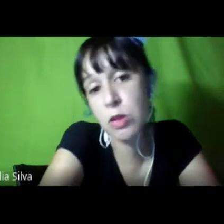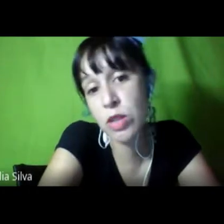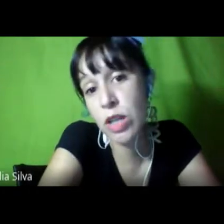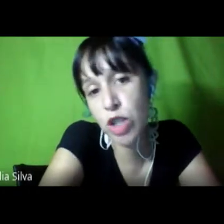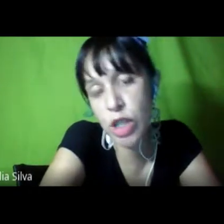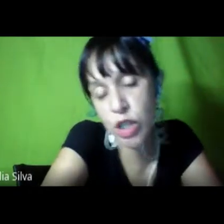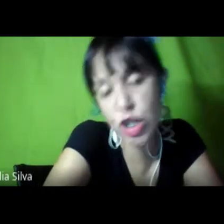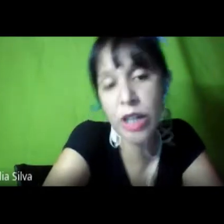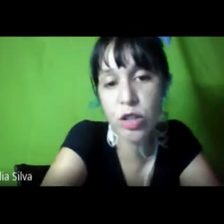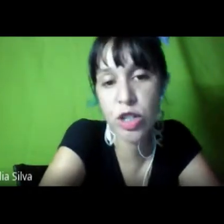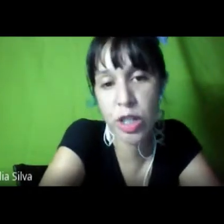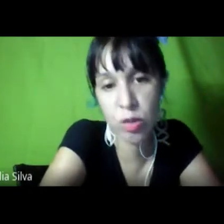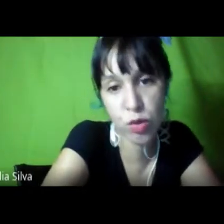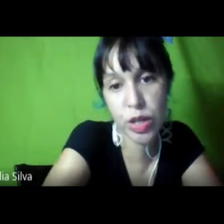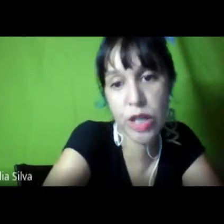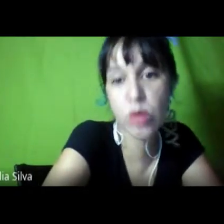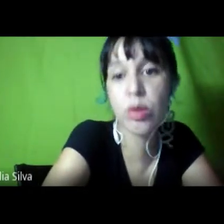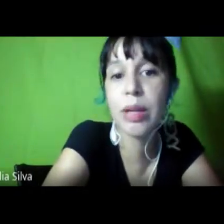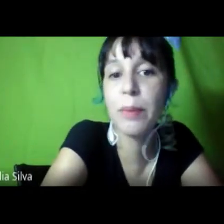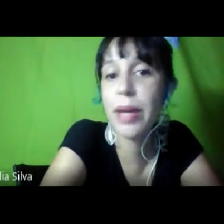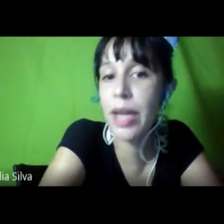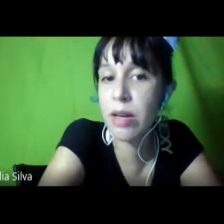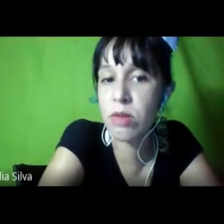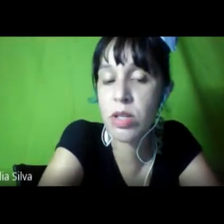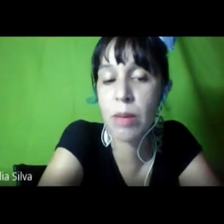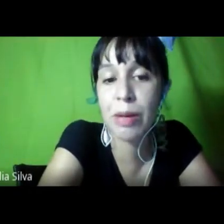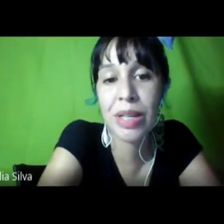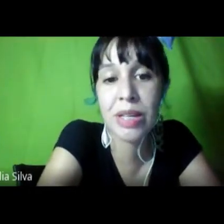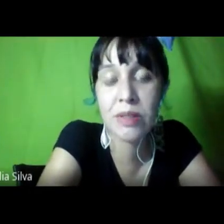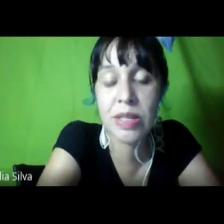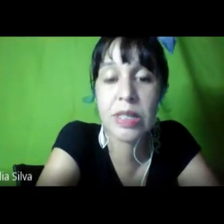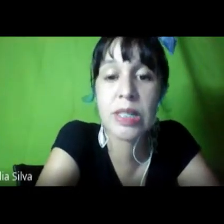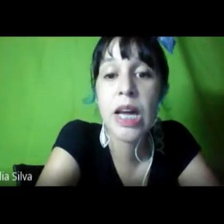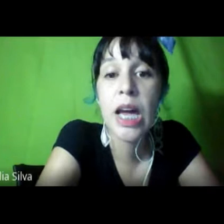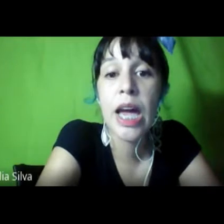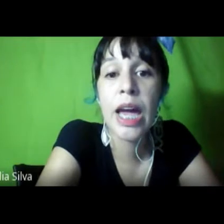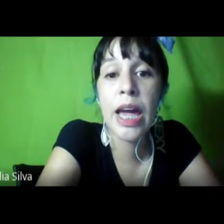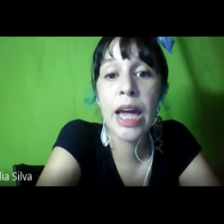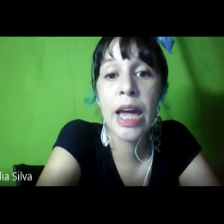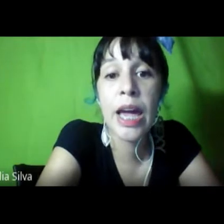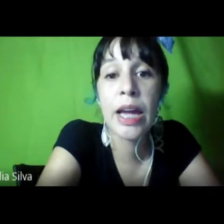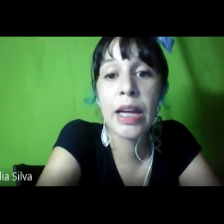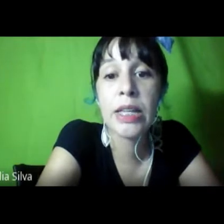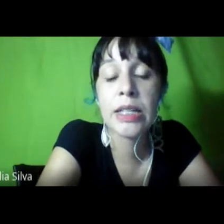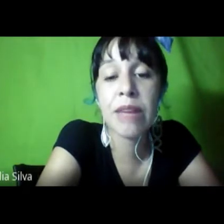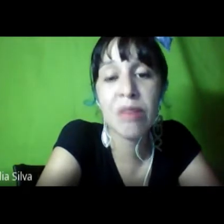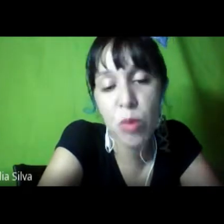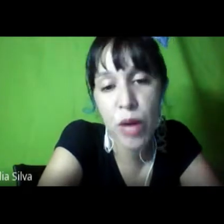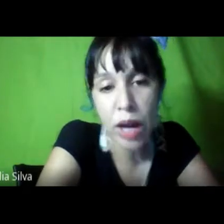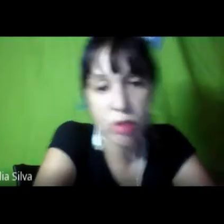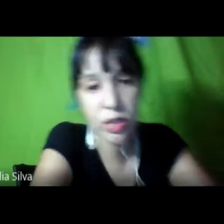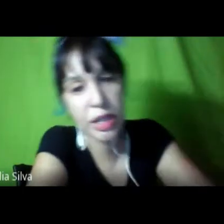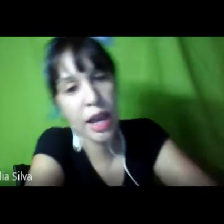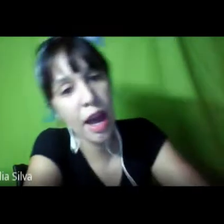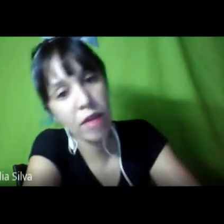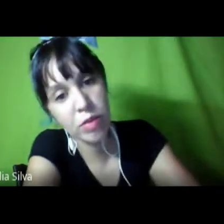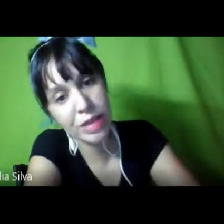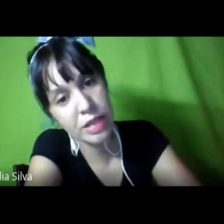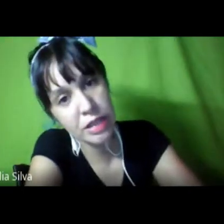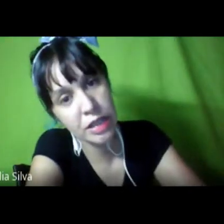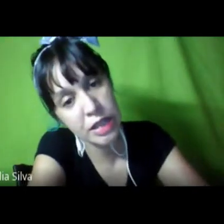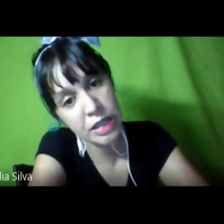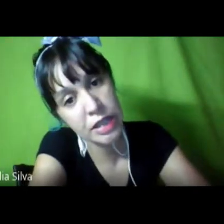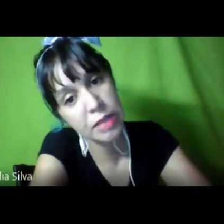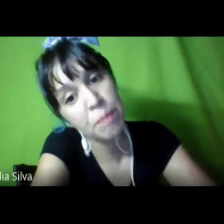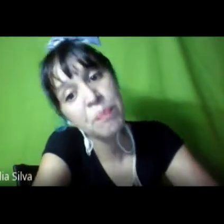essas pessoas que eram diagnosticadas com surdez, quando ainda pequenos, a maioria das vezes, eles cavavam buracos e enterravam